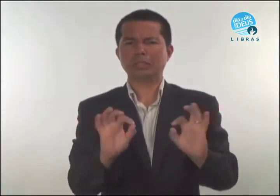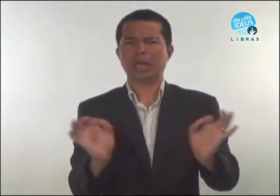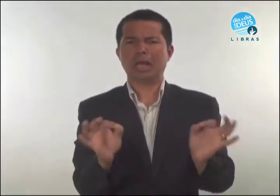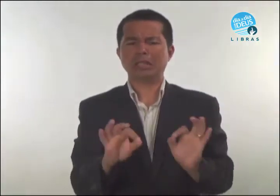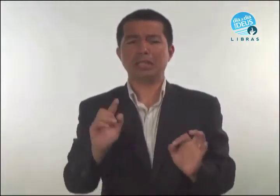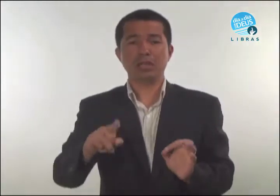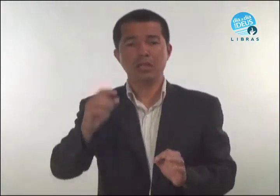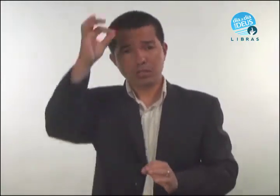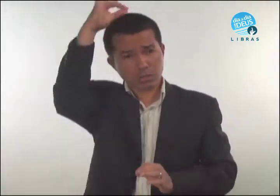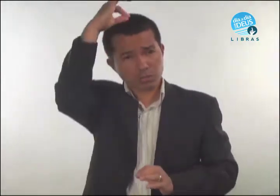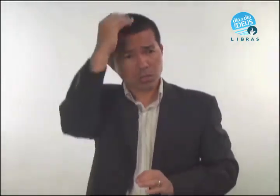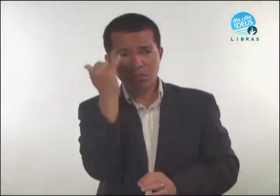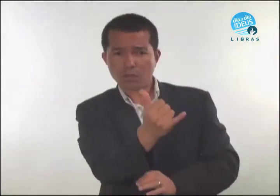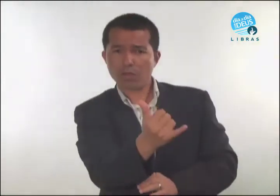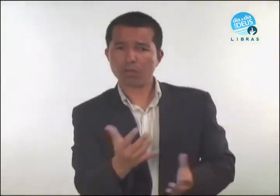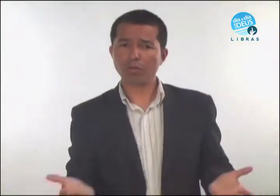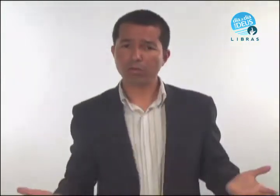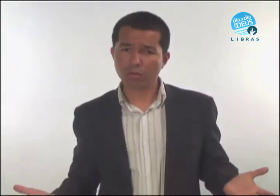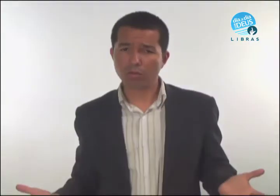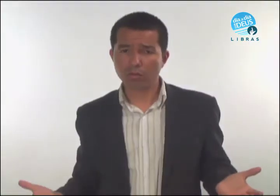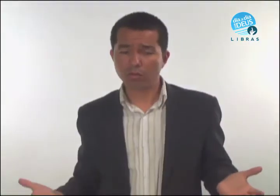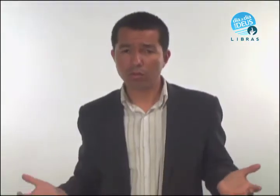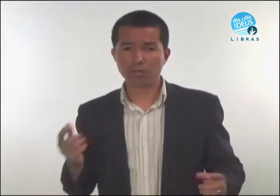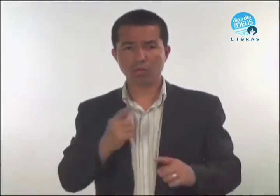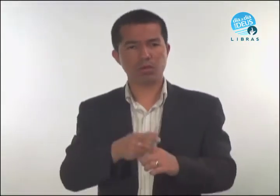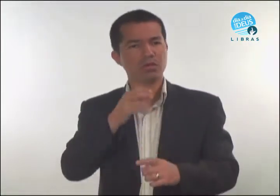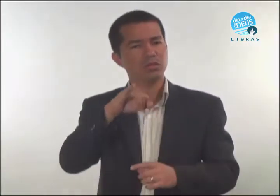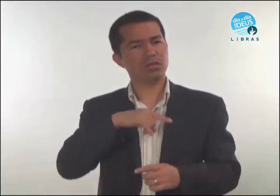a presença santa de Deus no meio do seu povo.